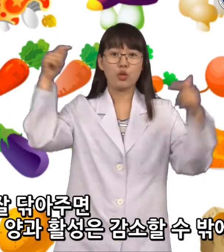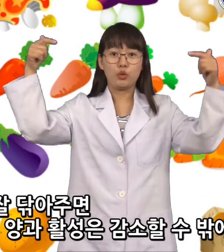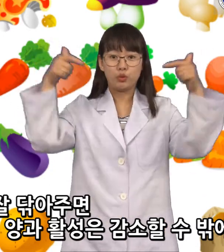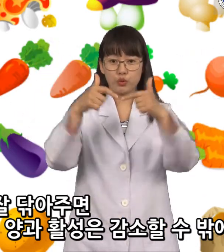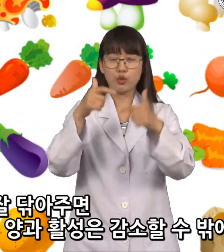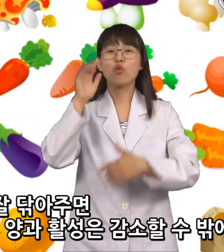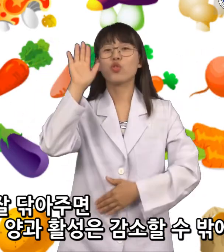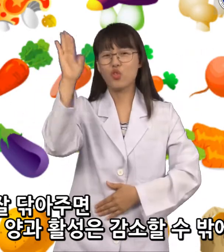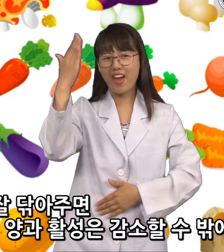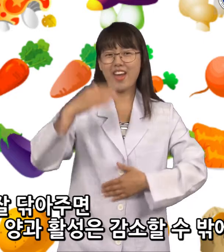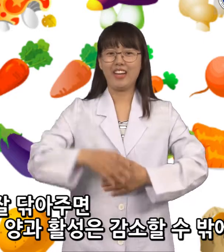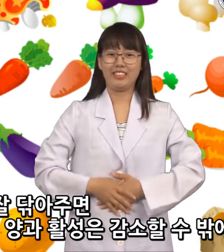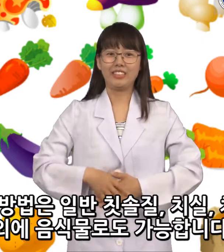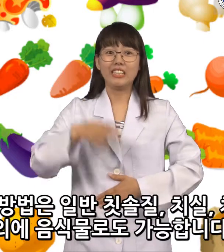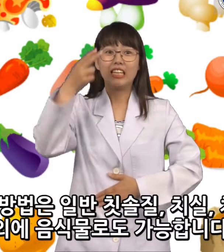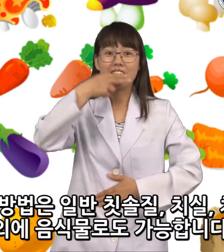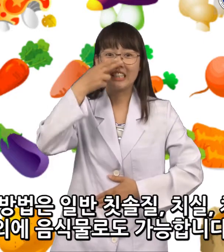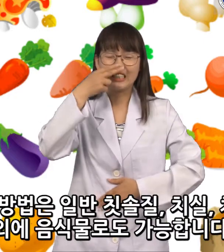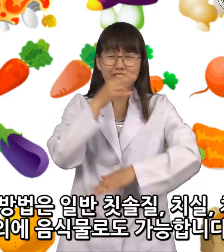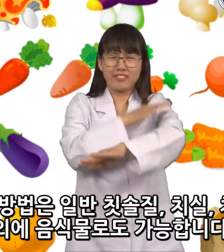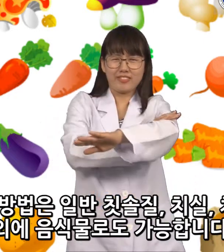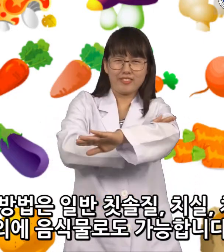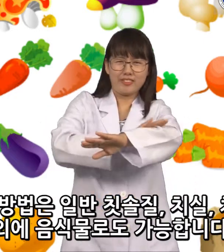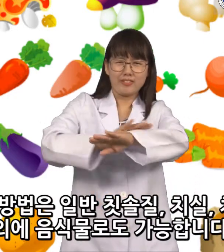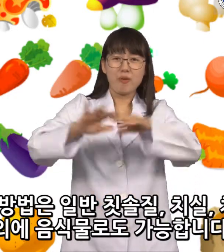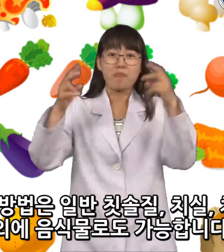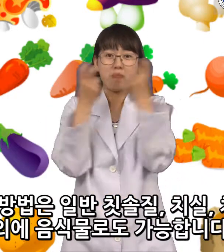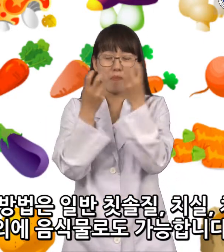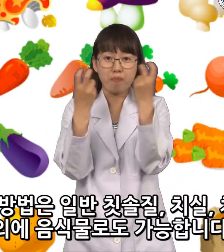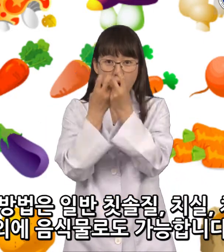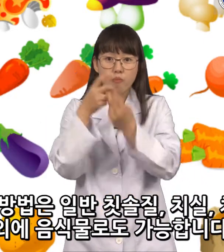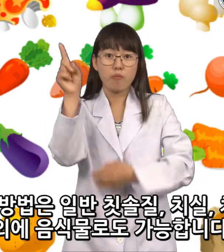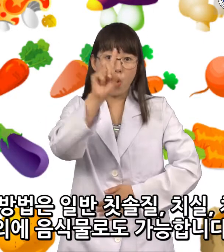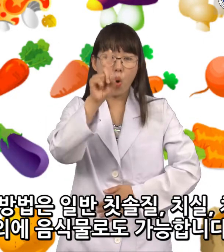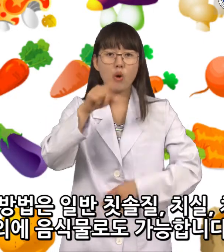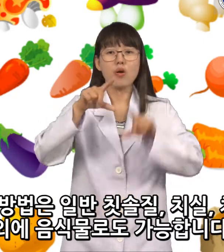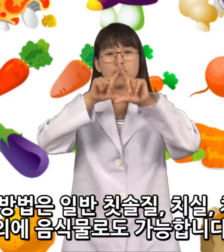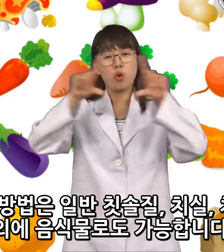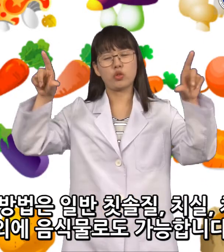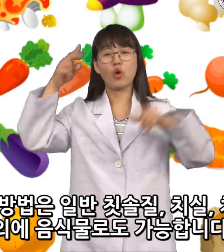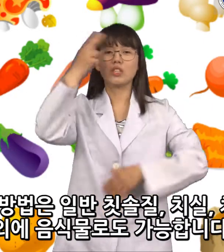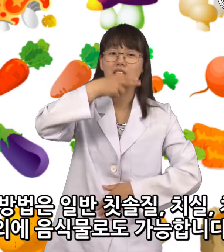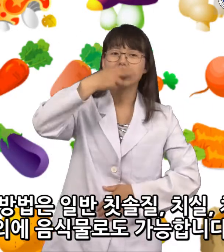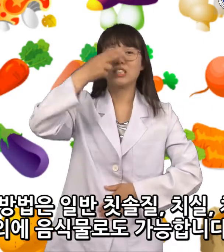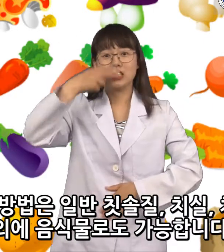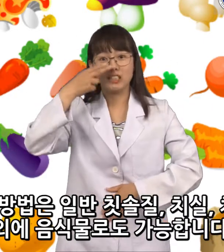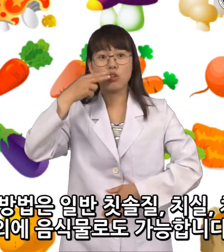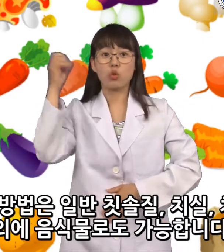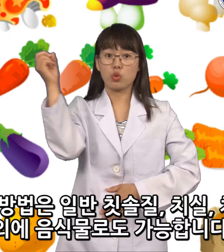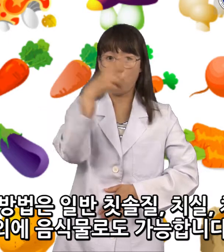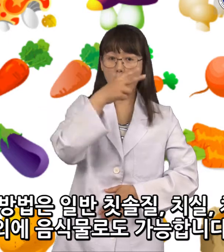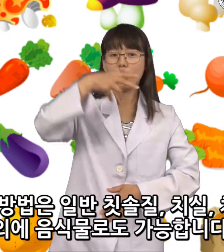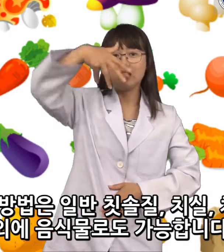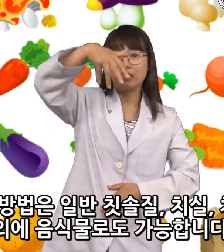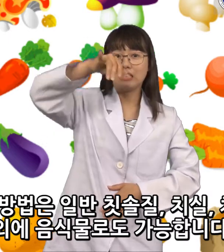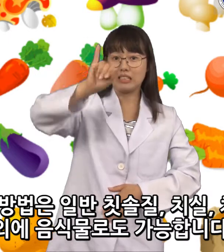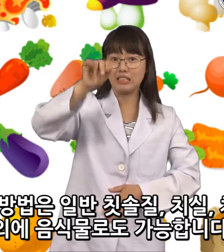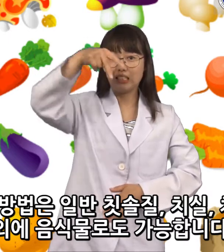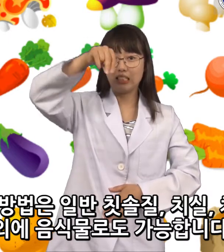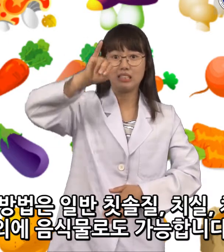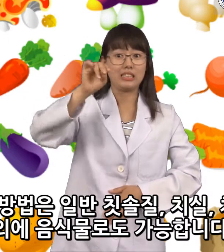양과 활성은 감소할 수밖에 없습니다. 이를 잘 닦는 방법은 일반